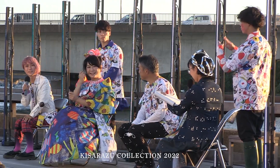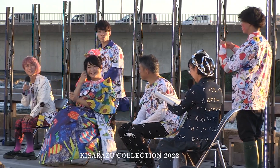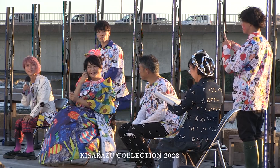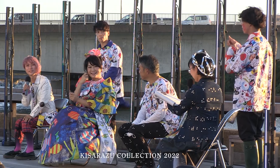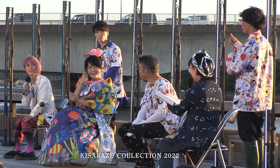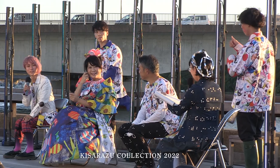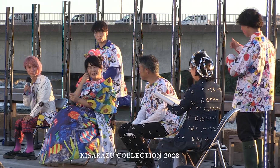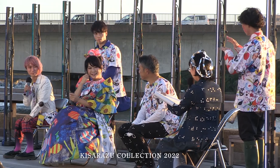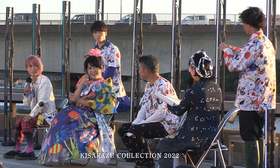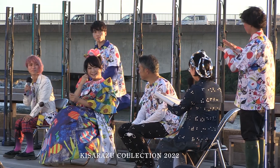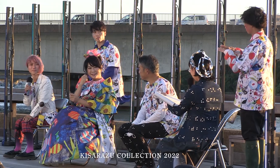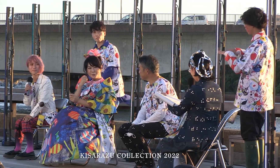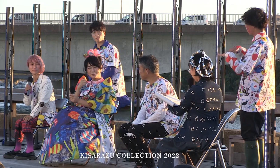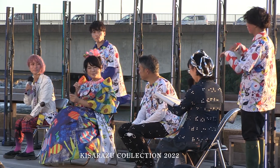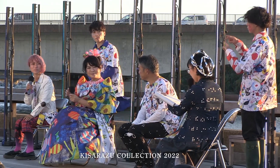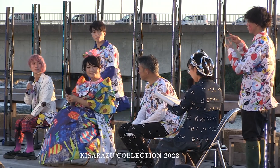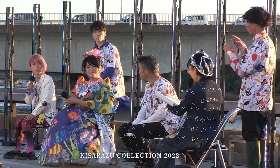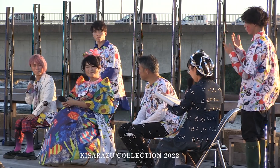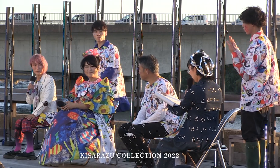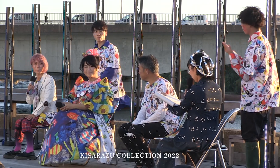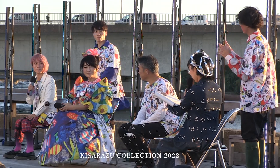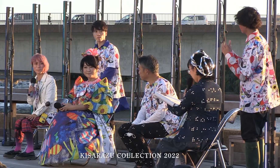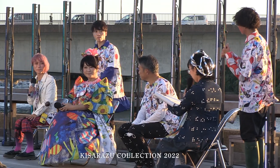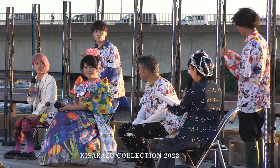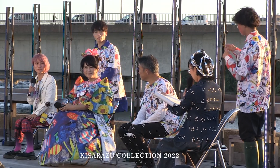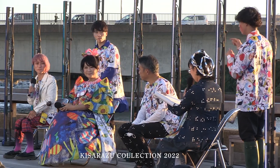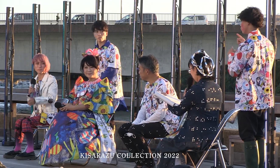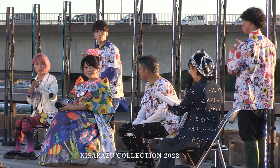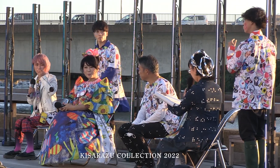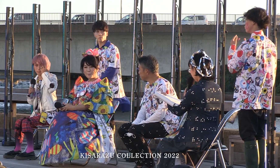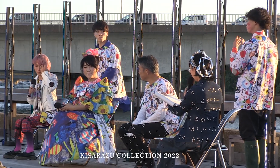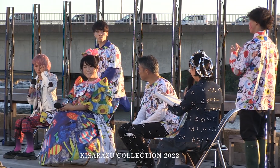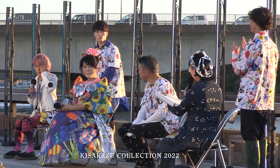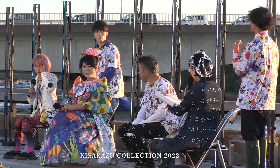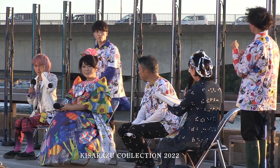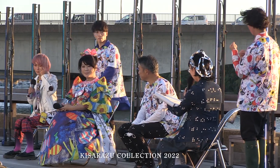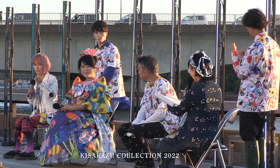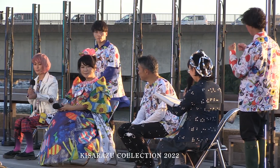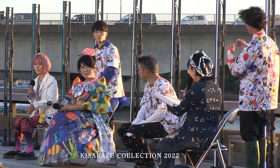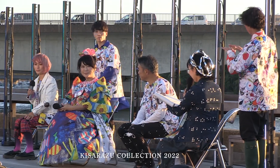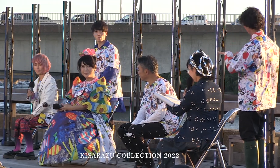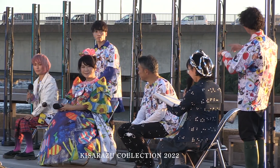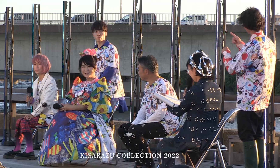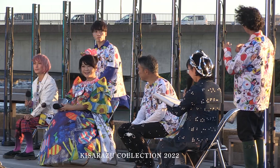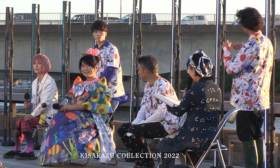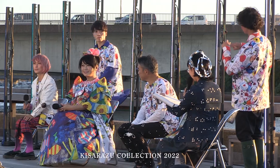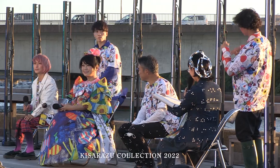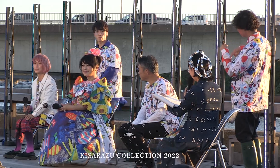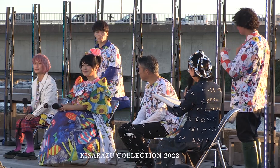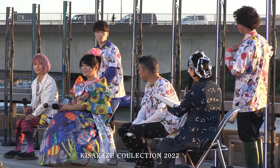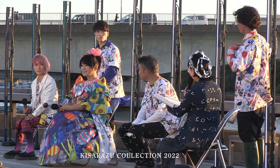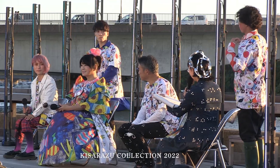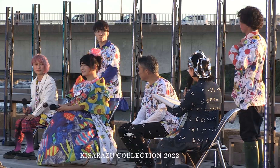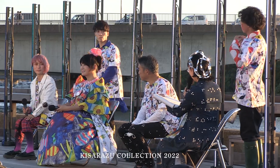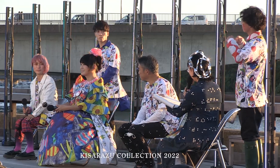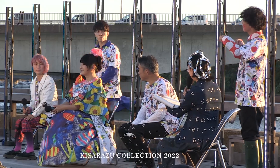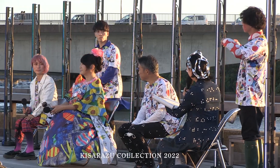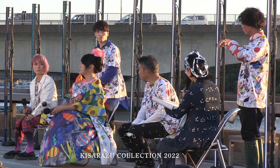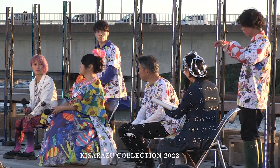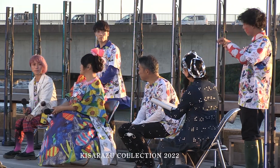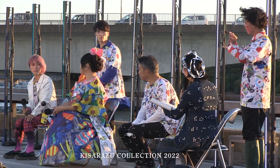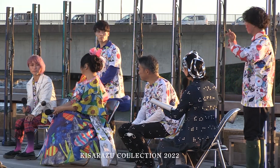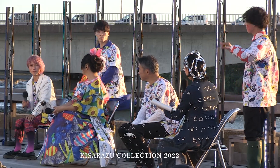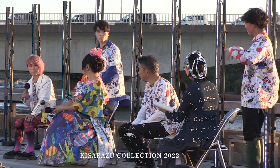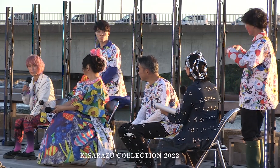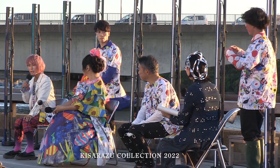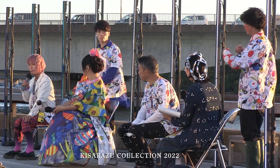鶴田さんは今回小学生や中学生など子どもが中心としたファッションショーを企画された理由は何